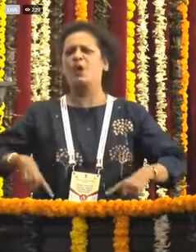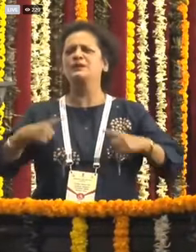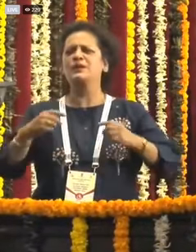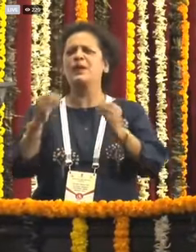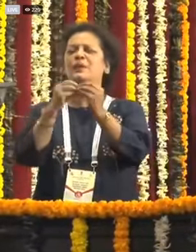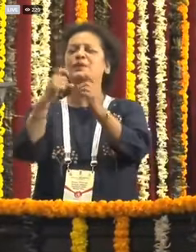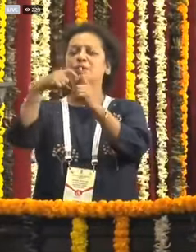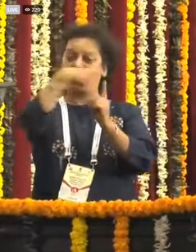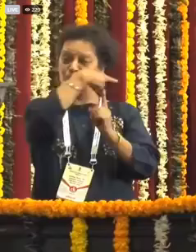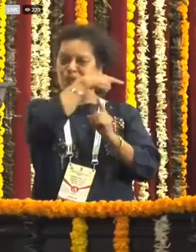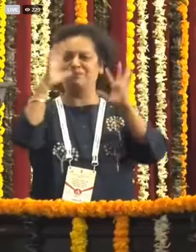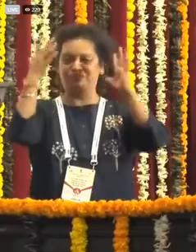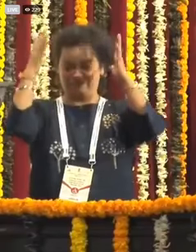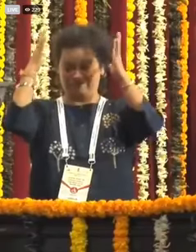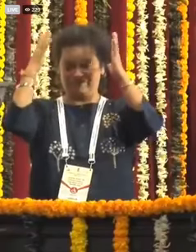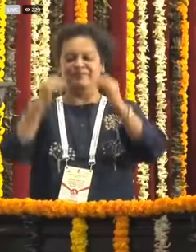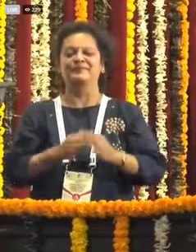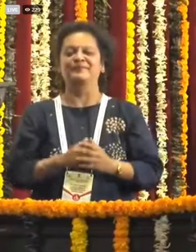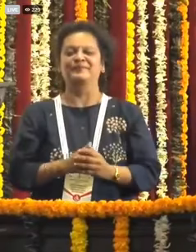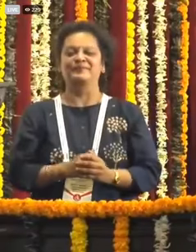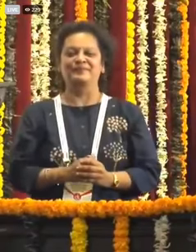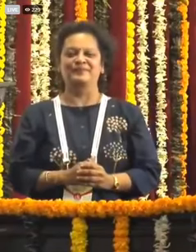कडू.